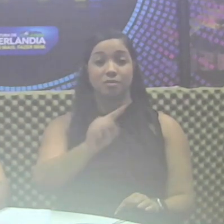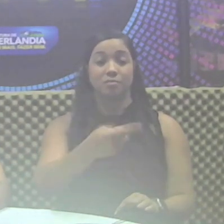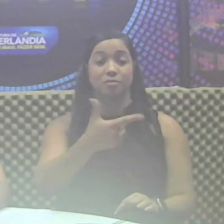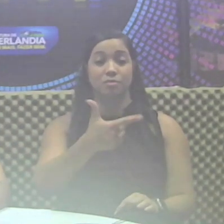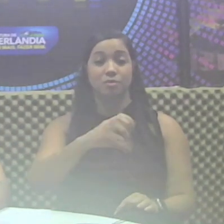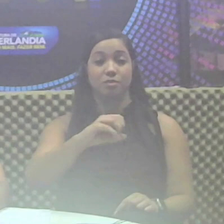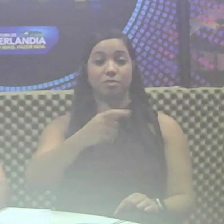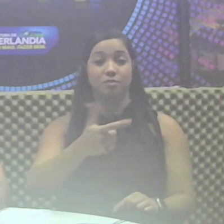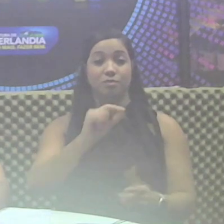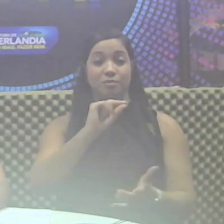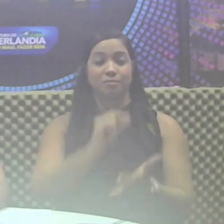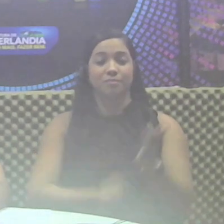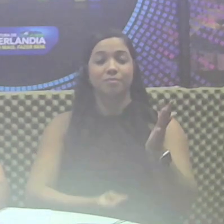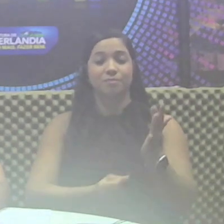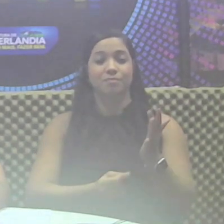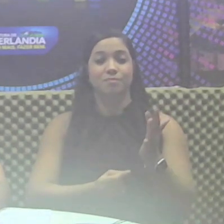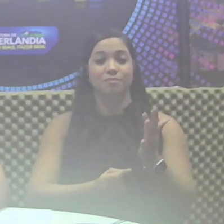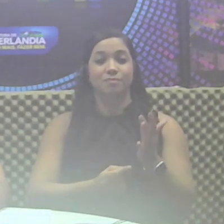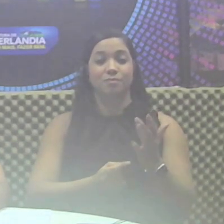13.292 admissões contra